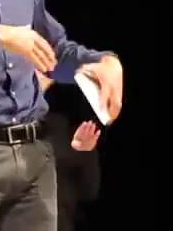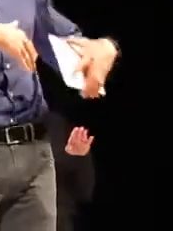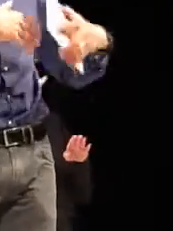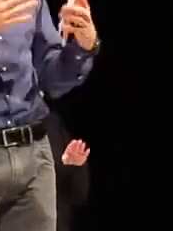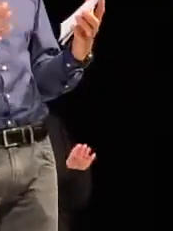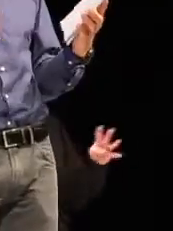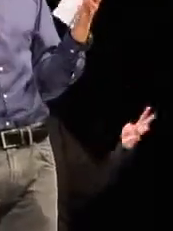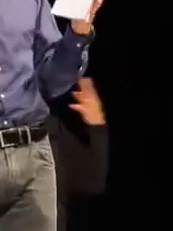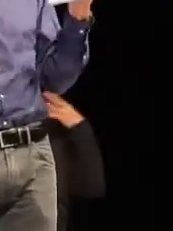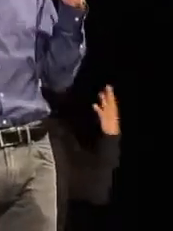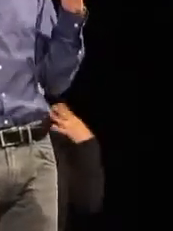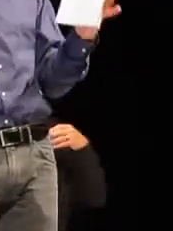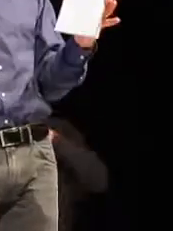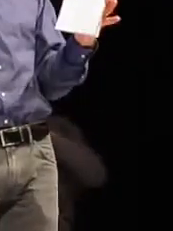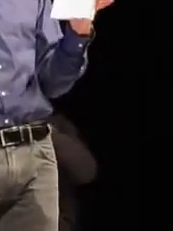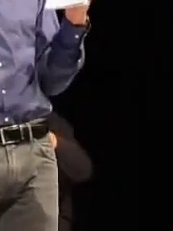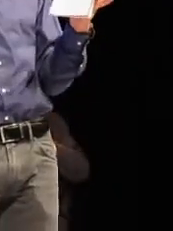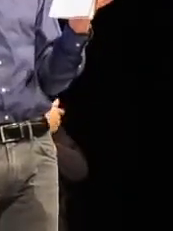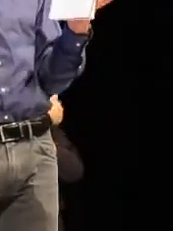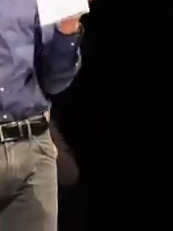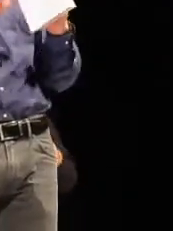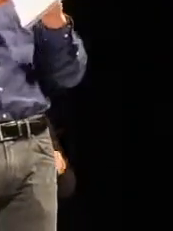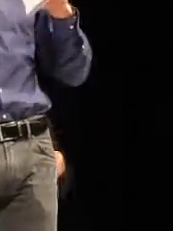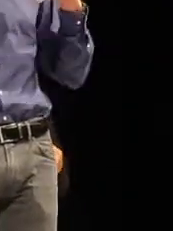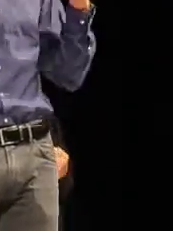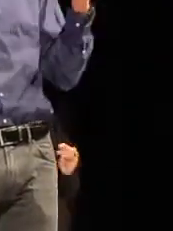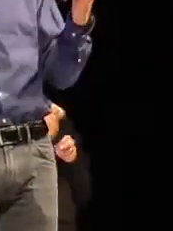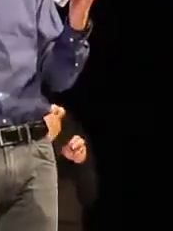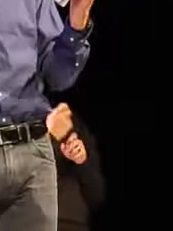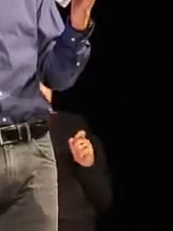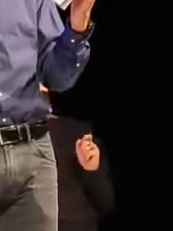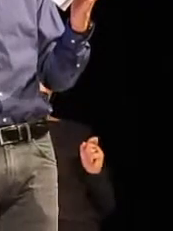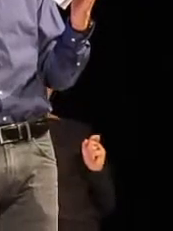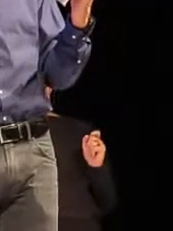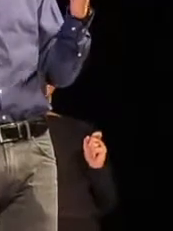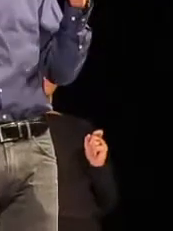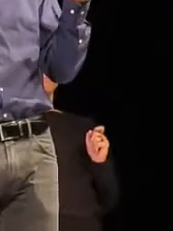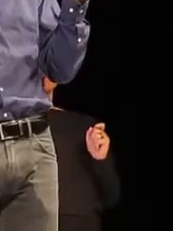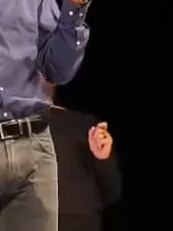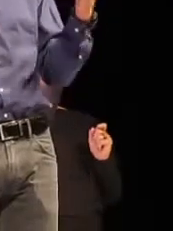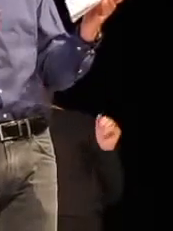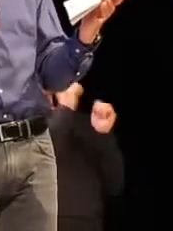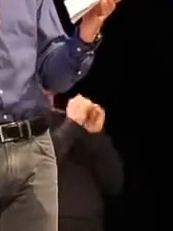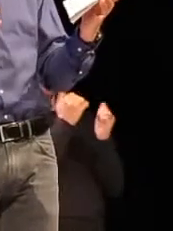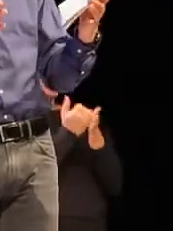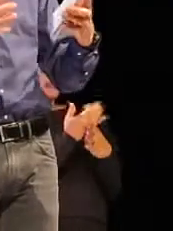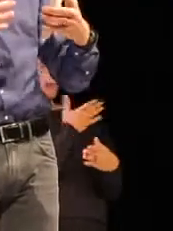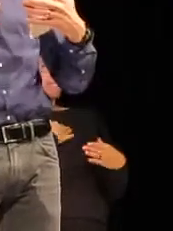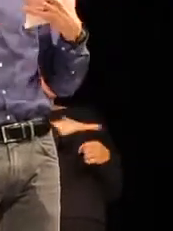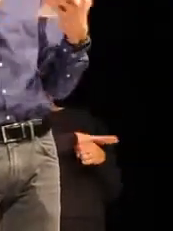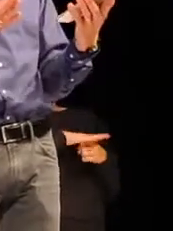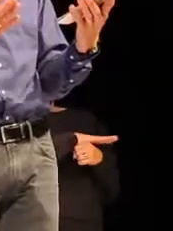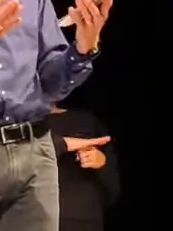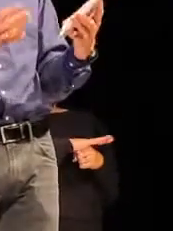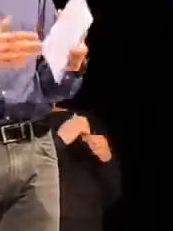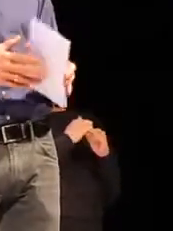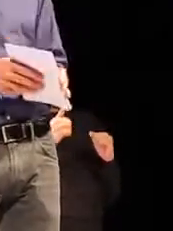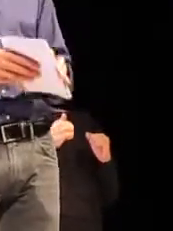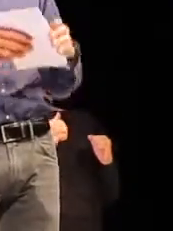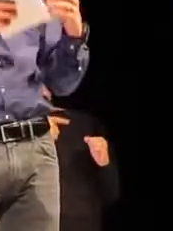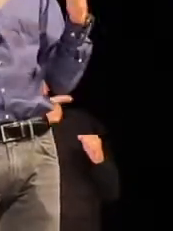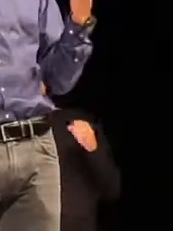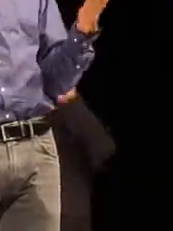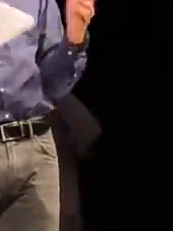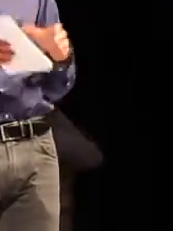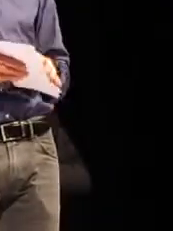klimat. För vi kan vara innovativa och framgångsrika inom den spelplanen. Den måste vara fastställd, men vi är med på båten.